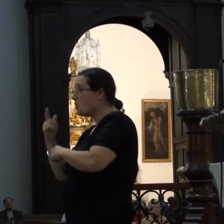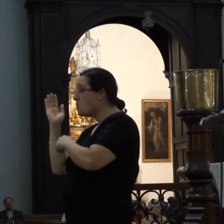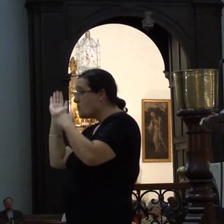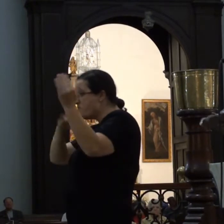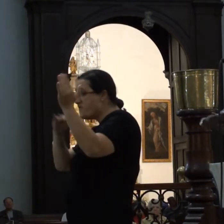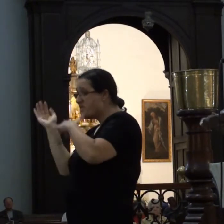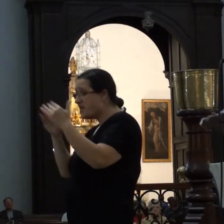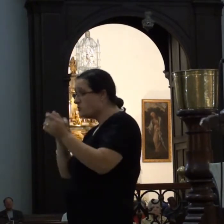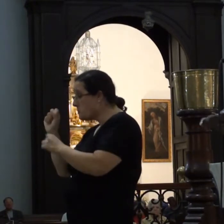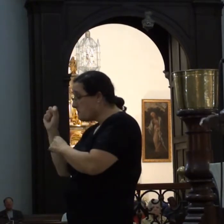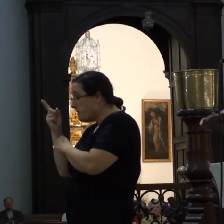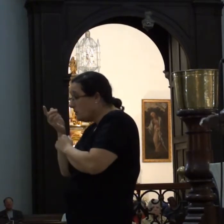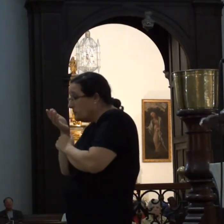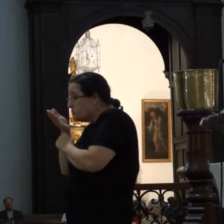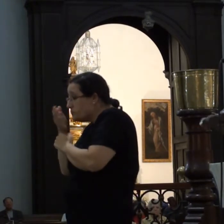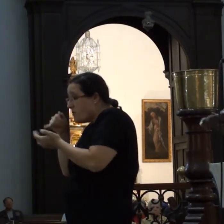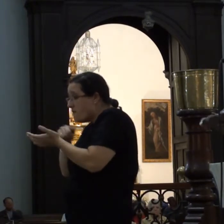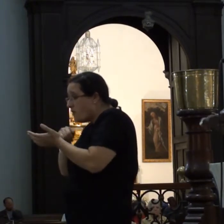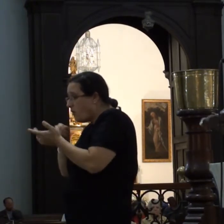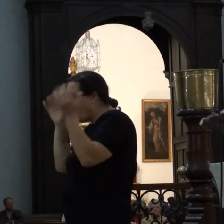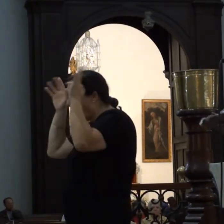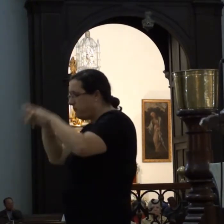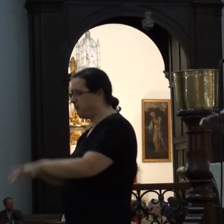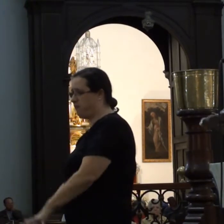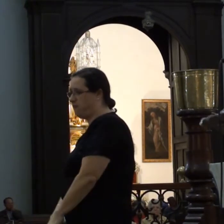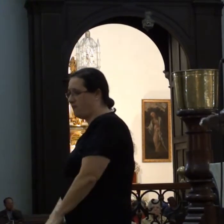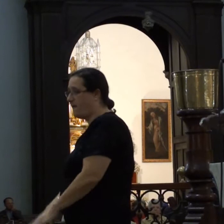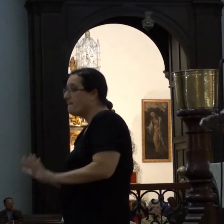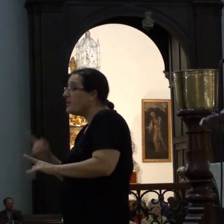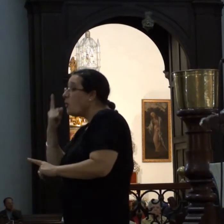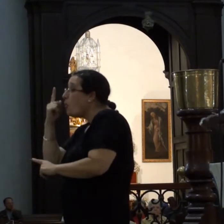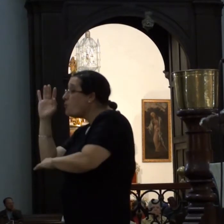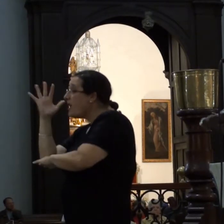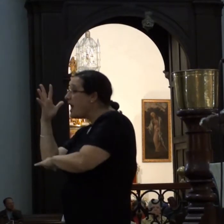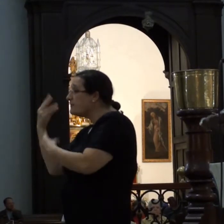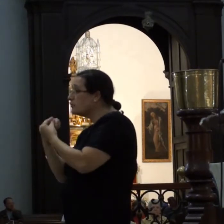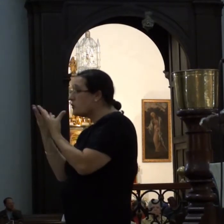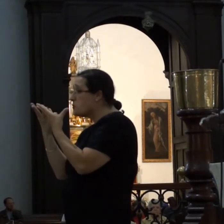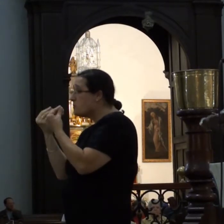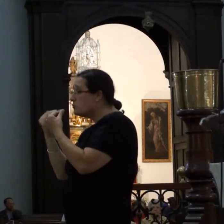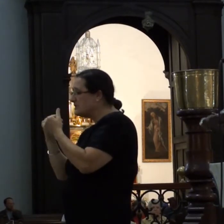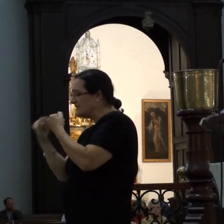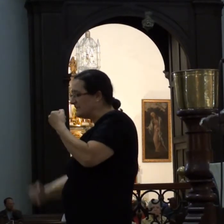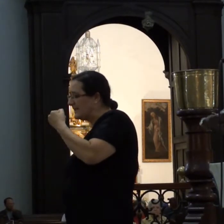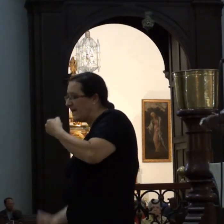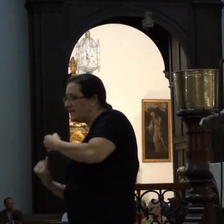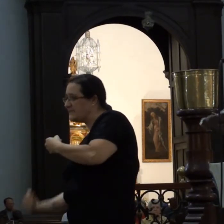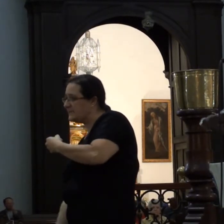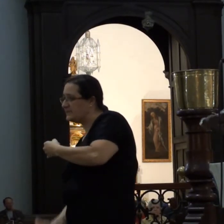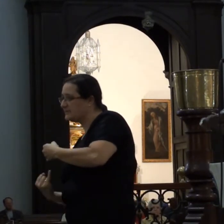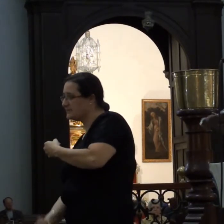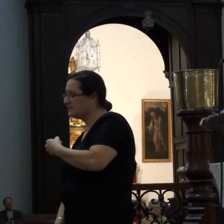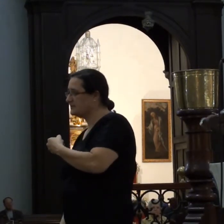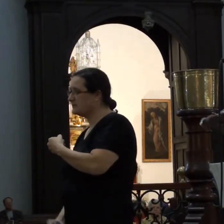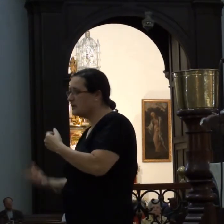viento en tanto que un árbol con muchas raíces y poca copa A duras penas